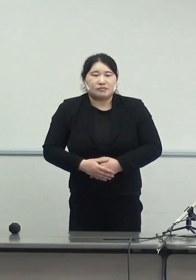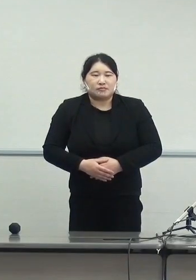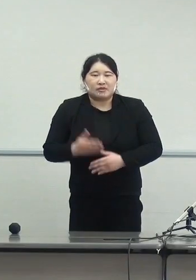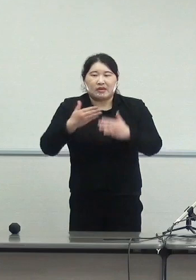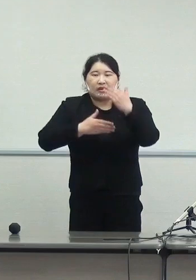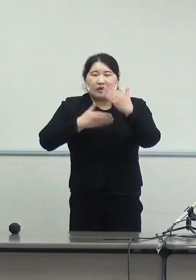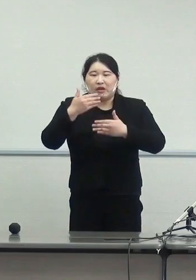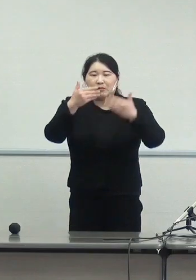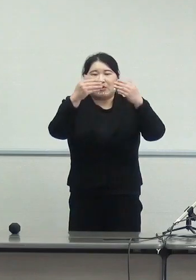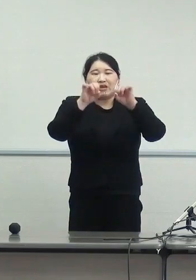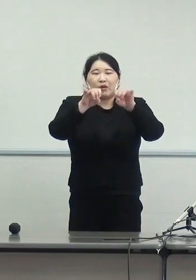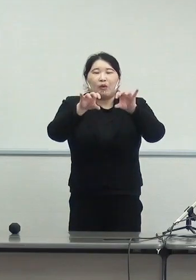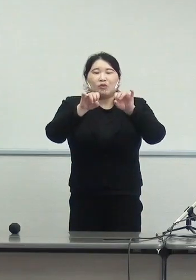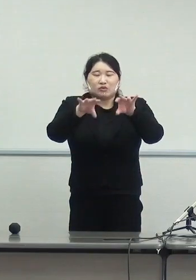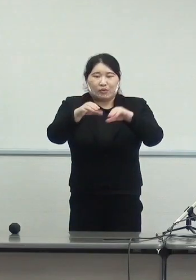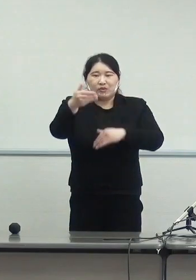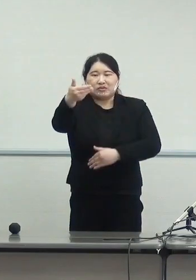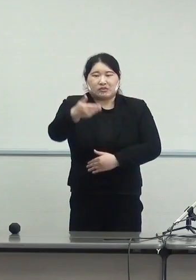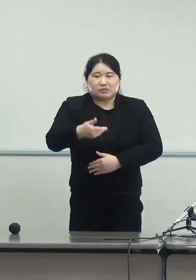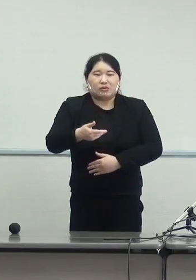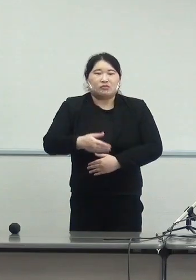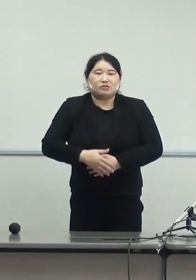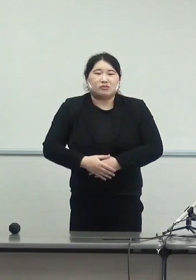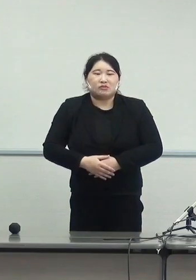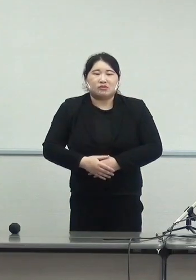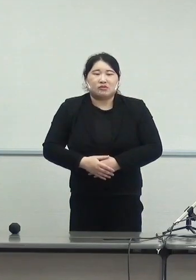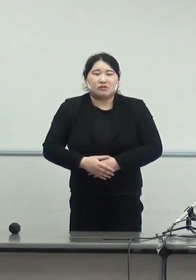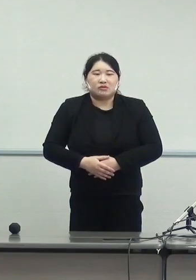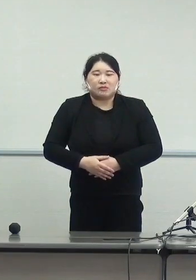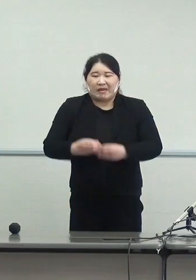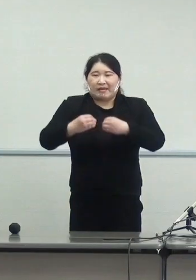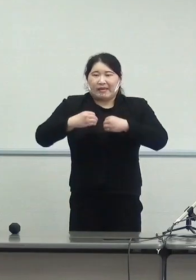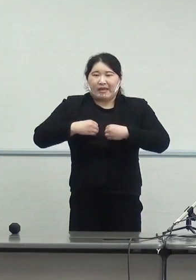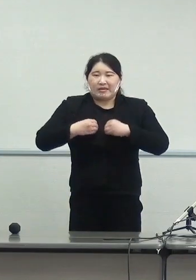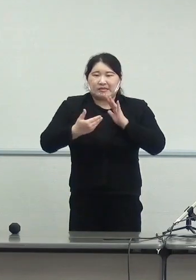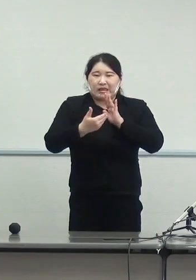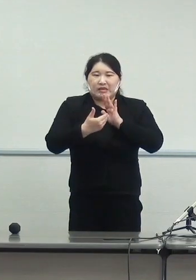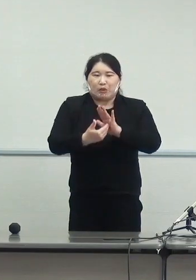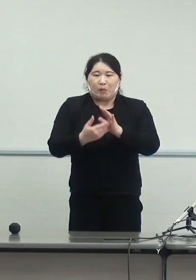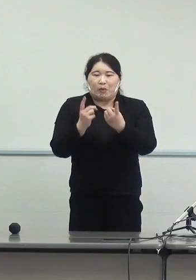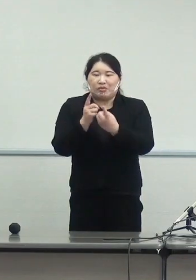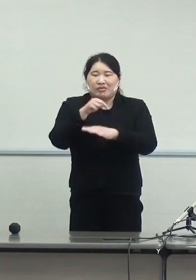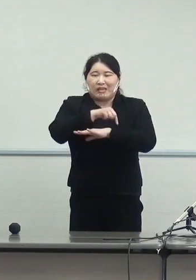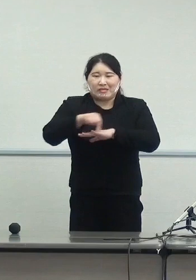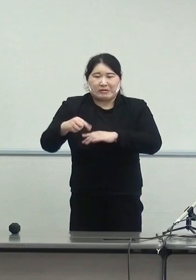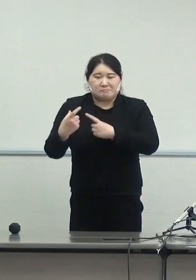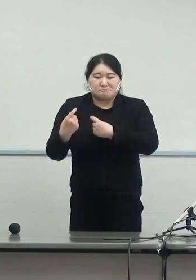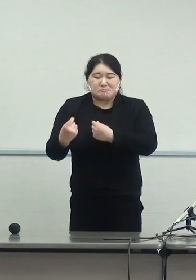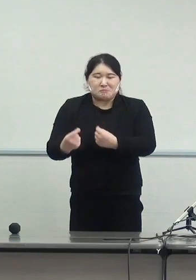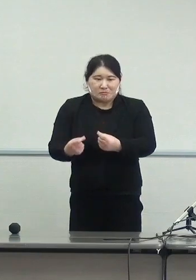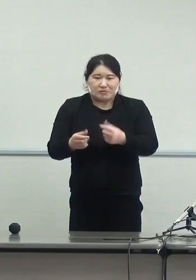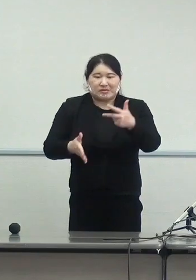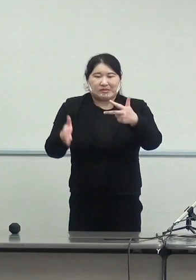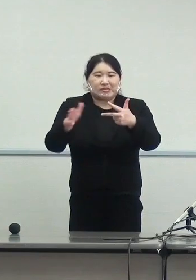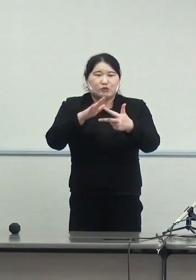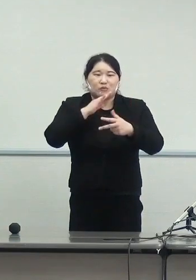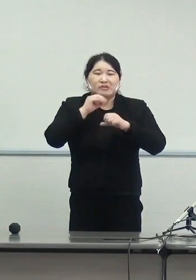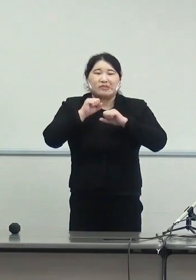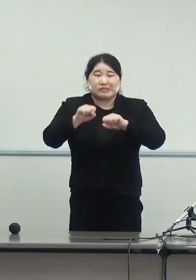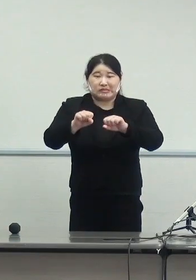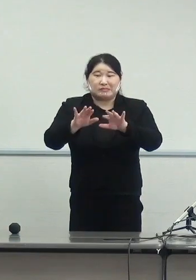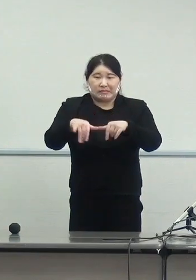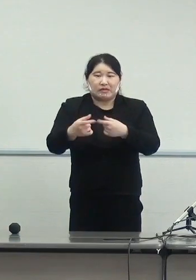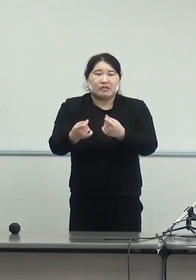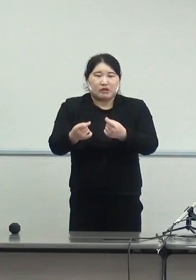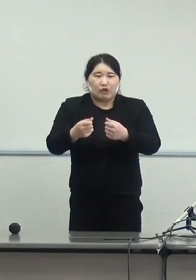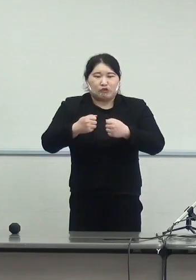青森放送の内島と申します。 はい、お願いします。 感染予防対策を取っていた施設ということなんですけども、 はい、 運